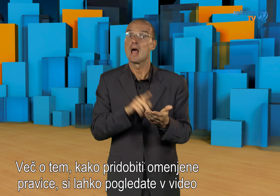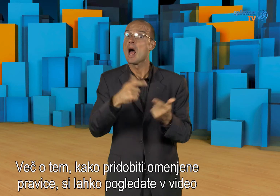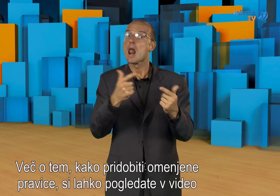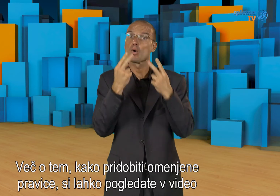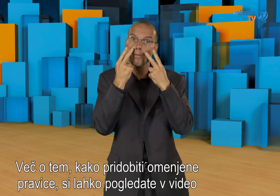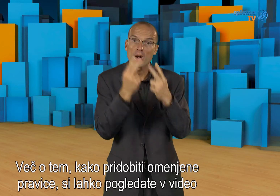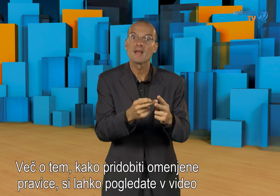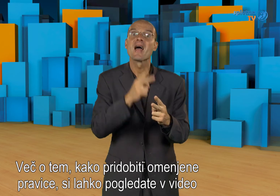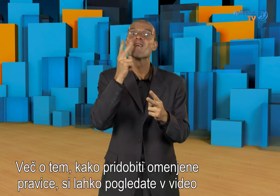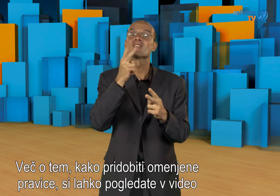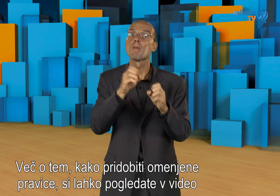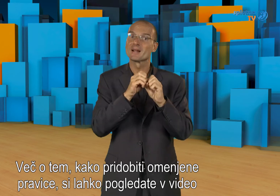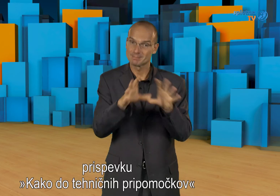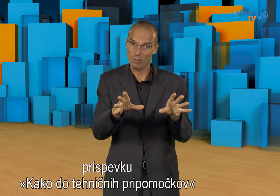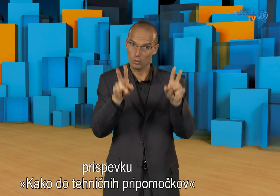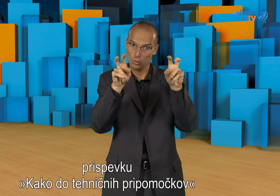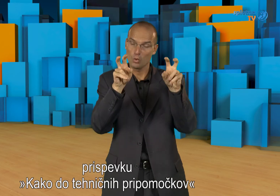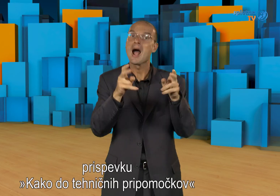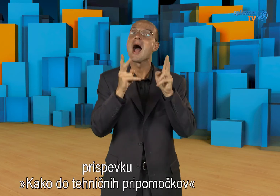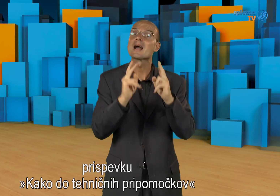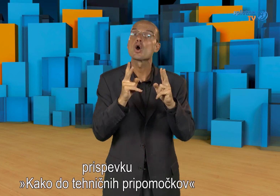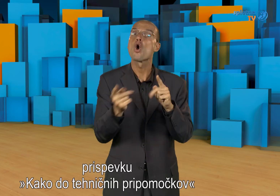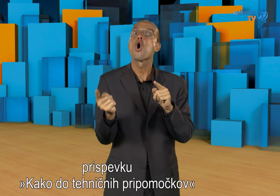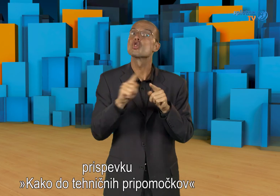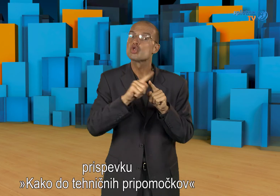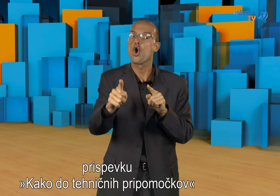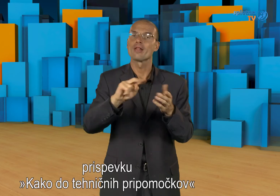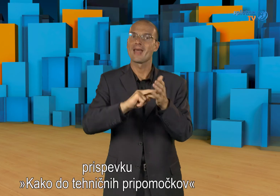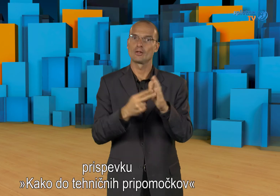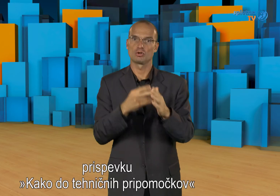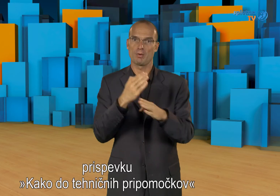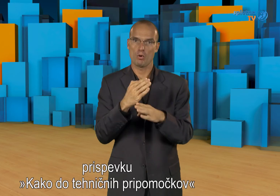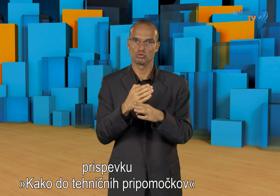videoprispevku Kako do tehničnih pripomočkov na naši spletni strani